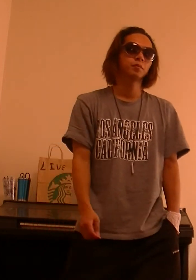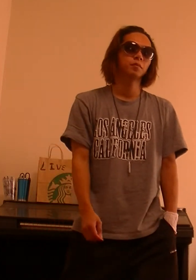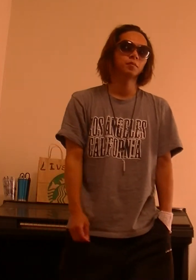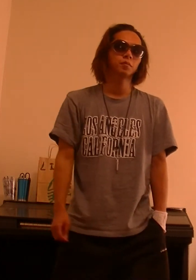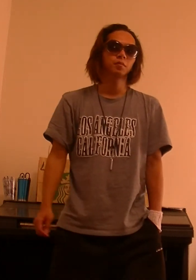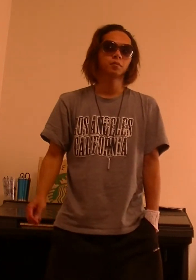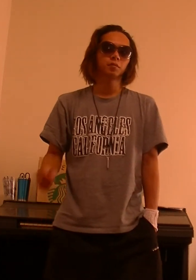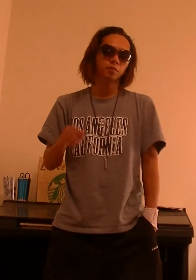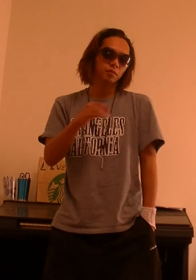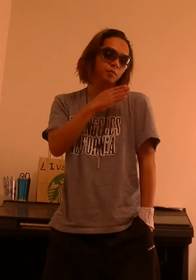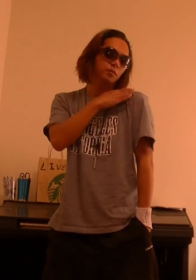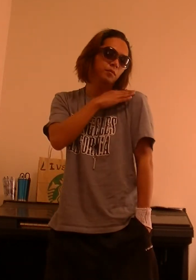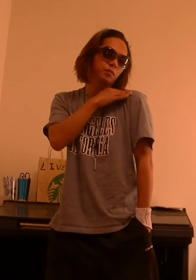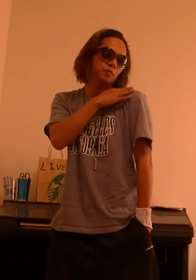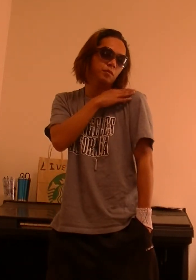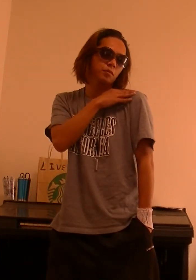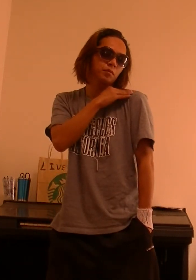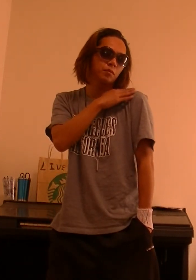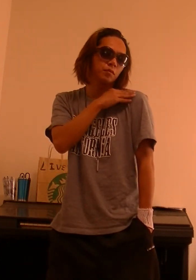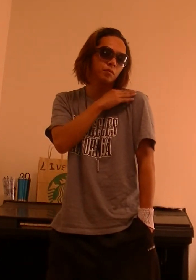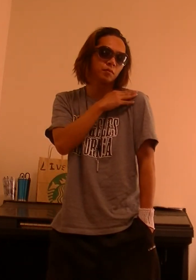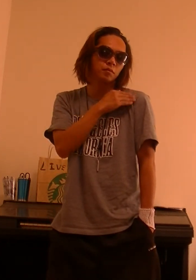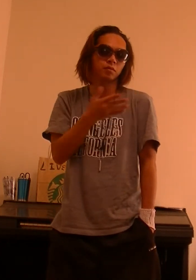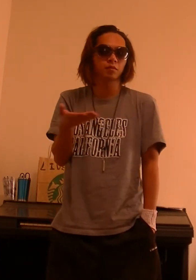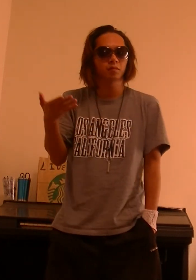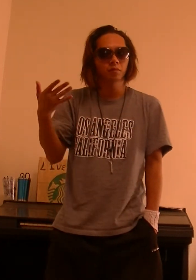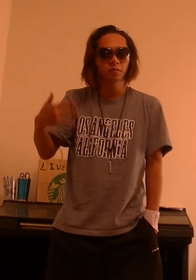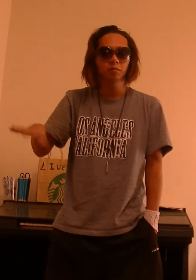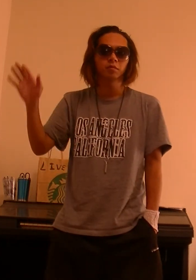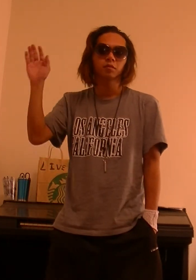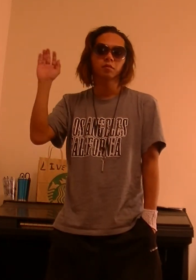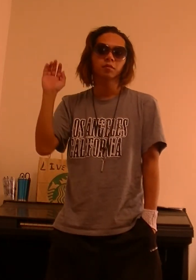特別なことではなく、